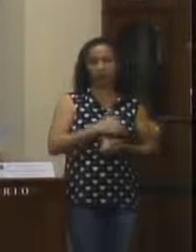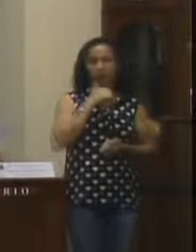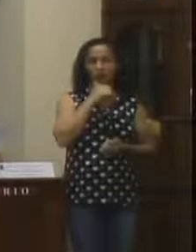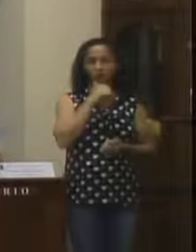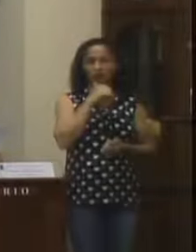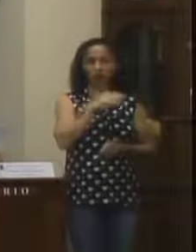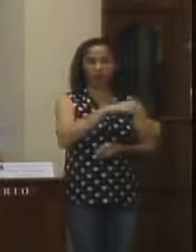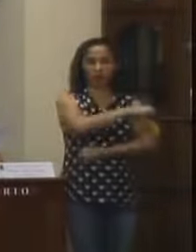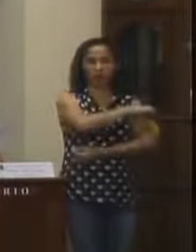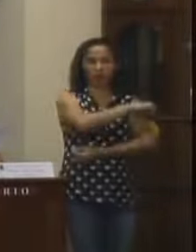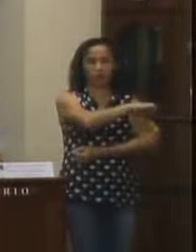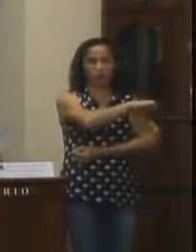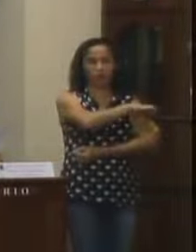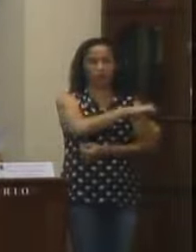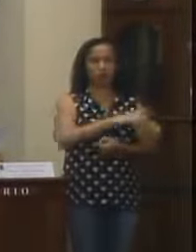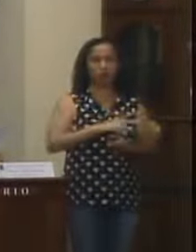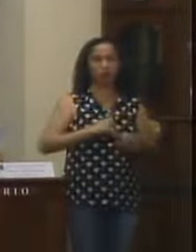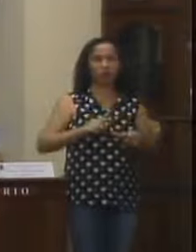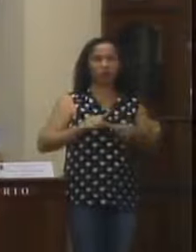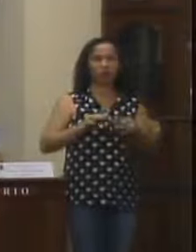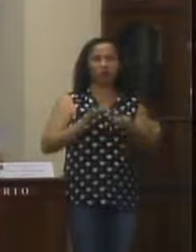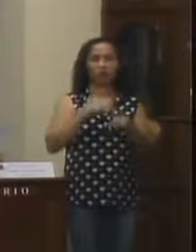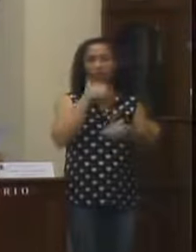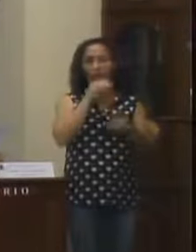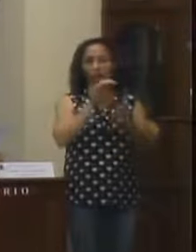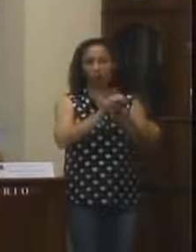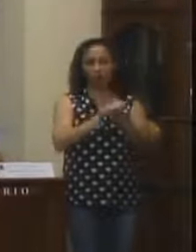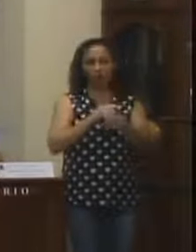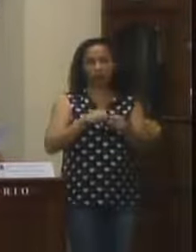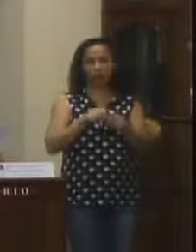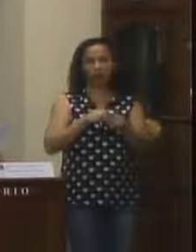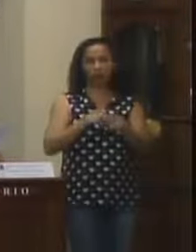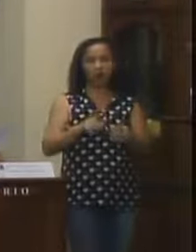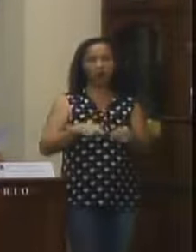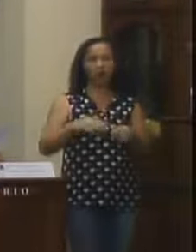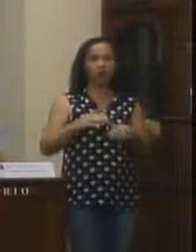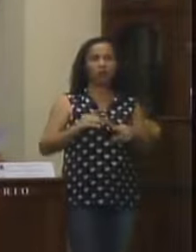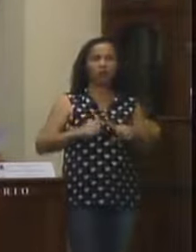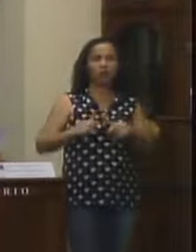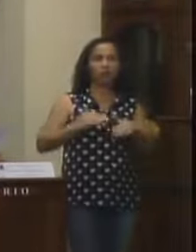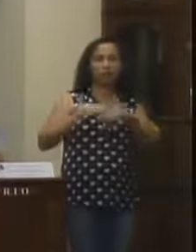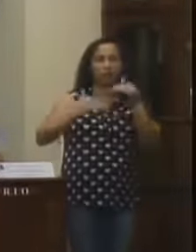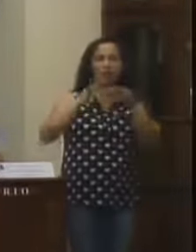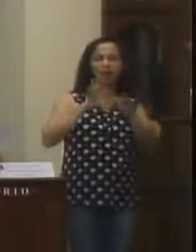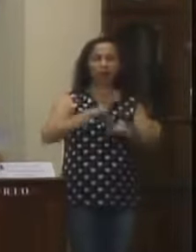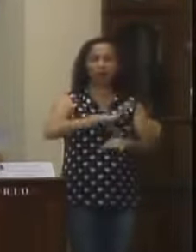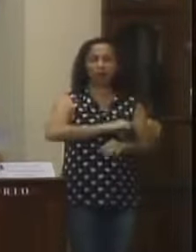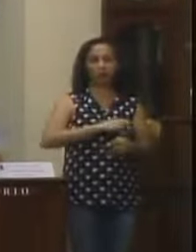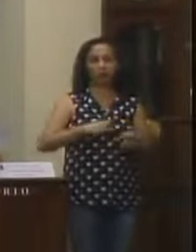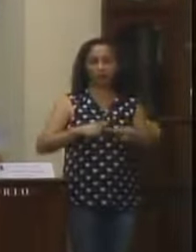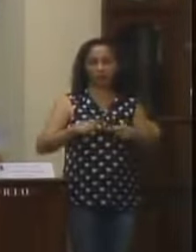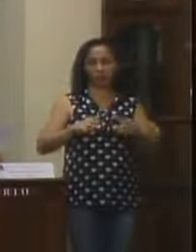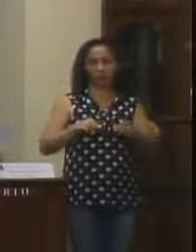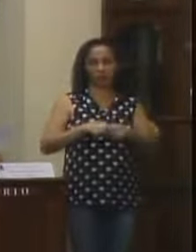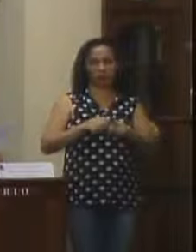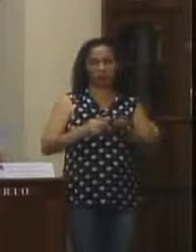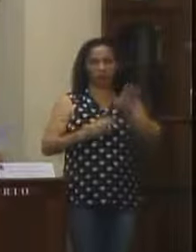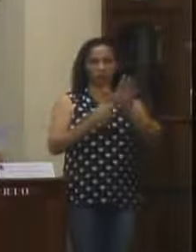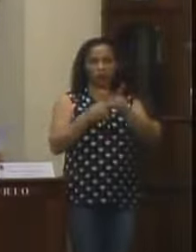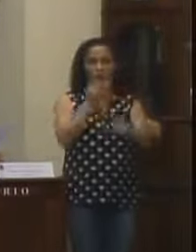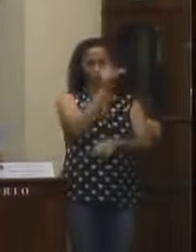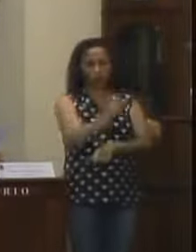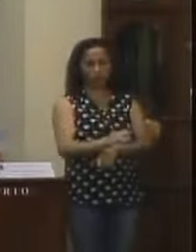uma vida ilibada como esposa e mãe de família, além de ter sido uma profissional exemplar que amava o que fazia. Deixou seu exemplo de amor,